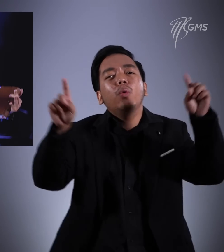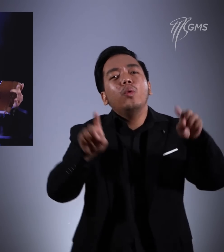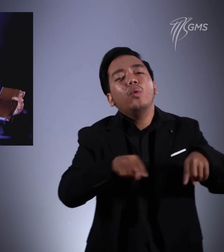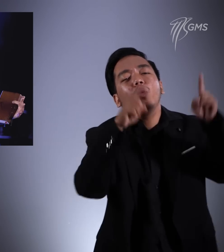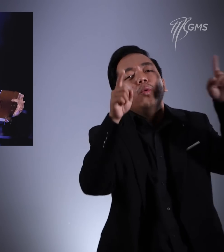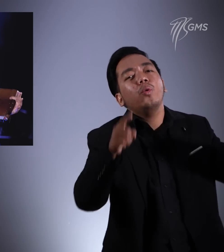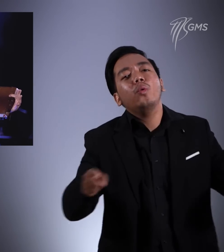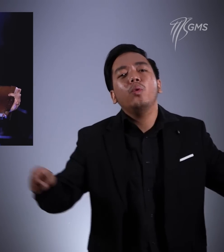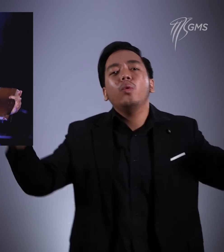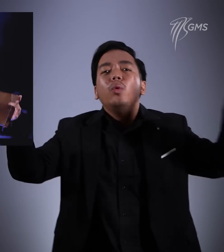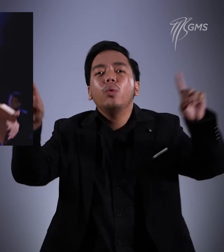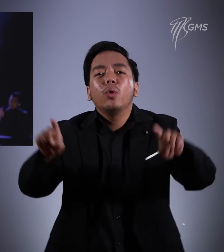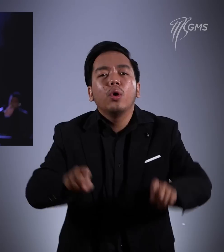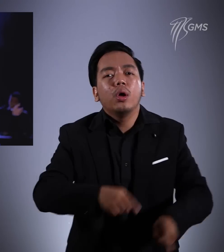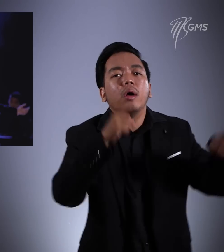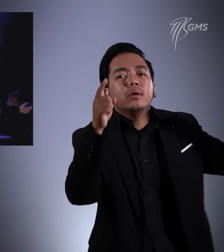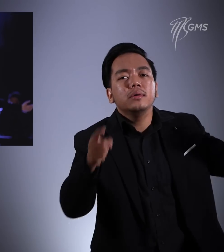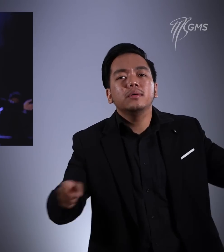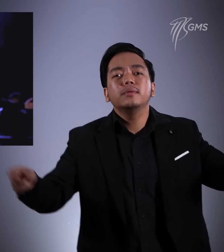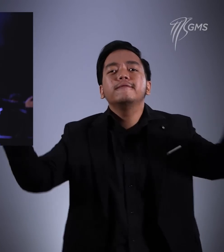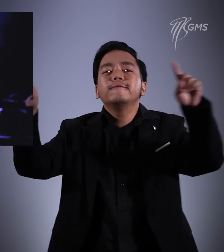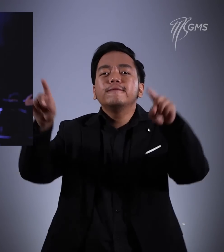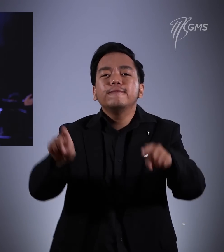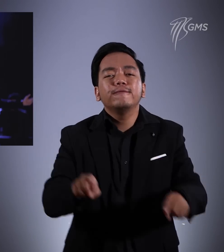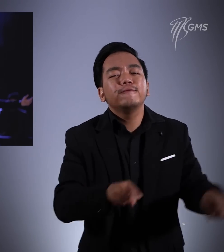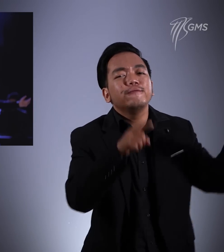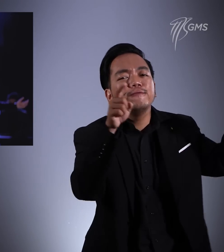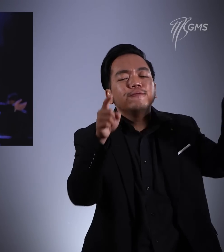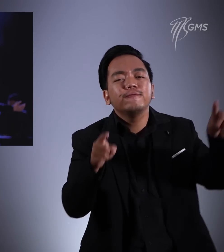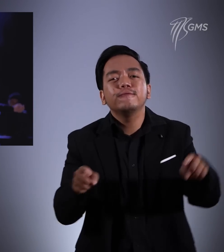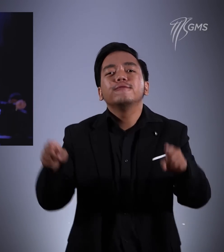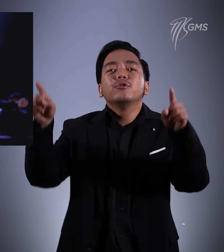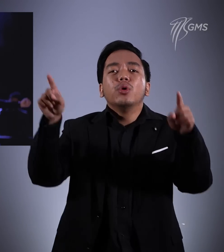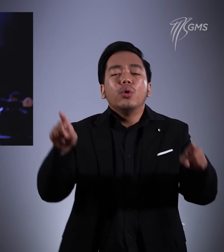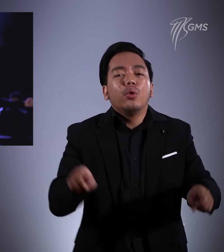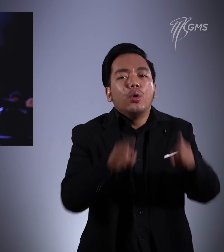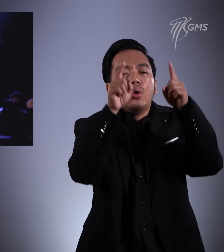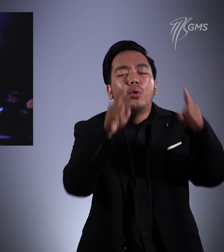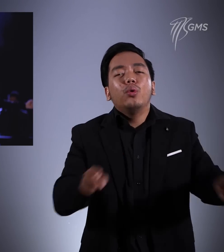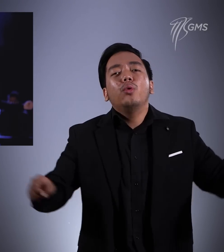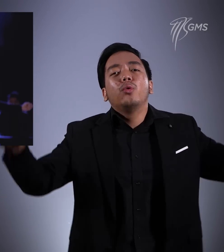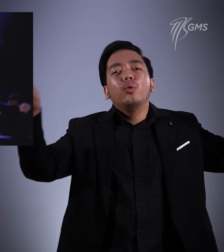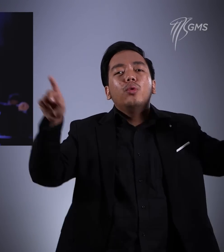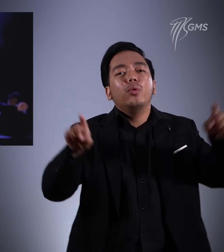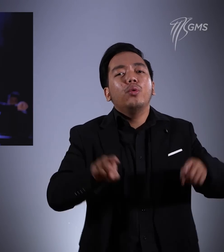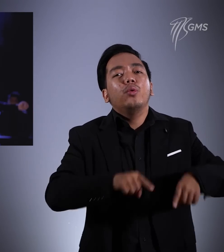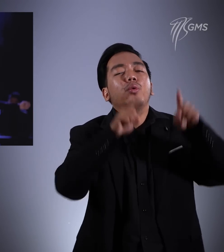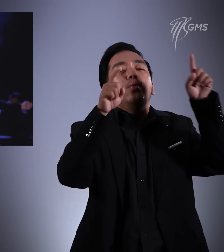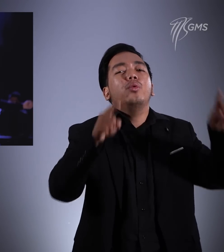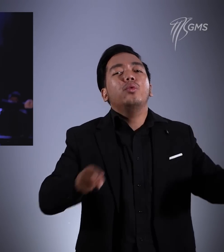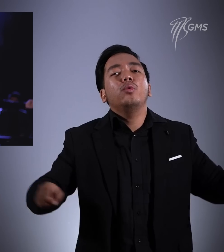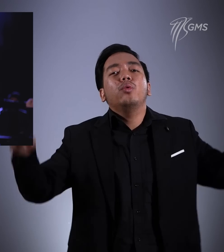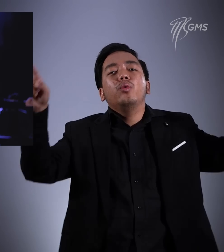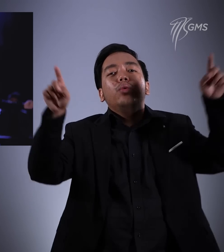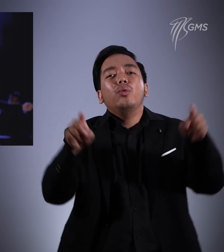Oh, inanarabaya sandararabaya mararamaya sande. Oramarabaya sandararabaya so.